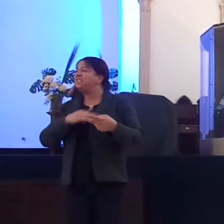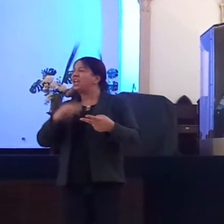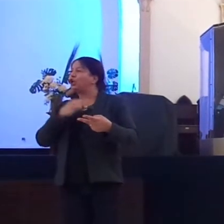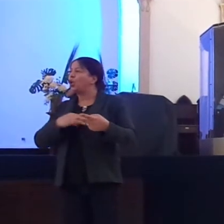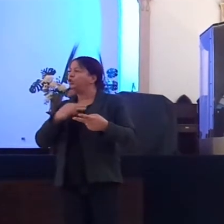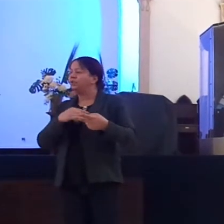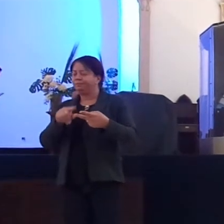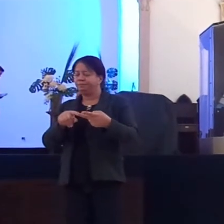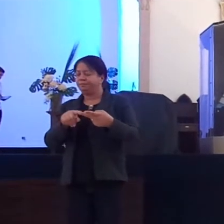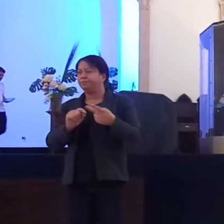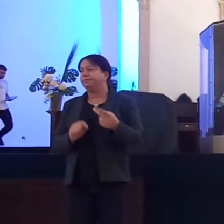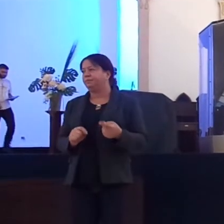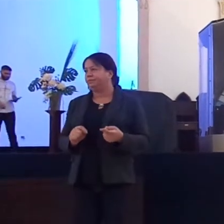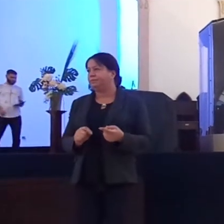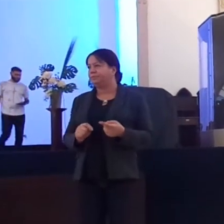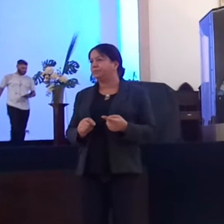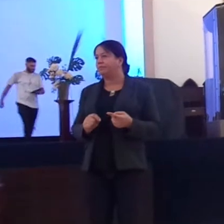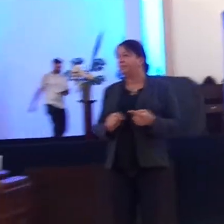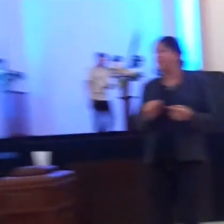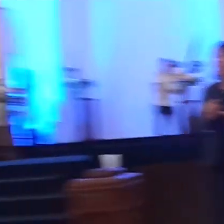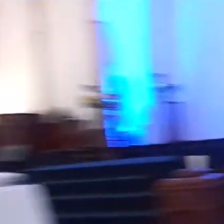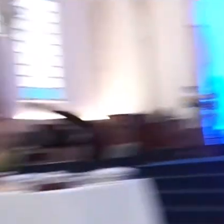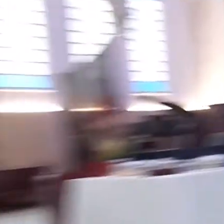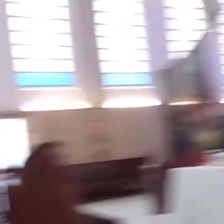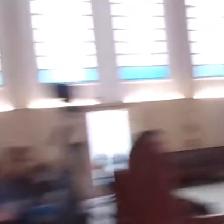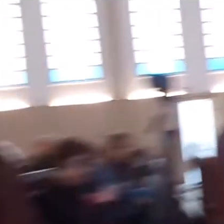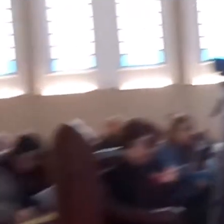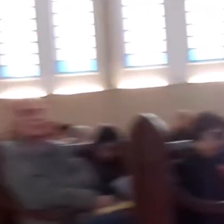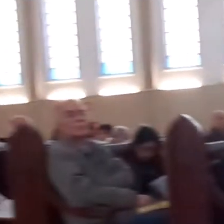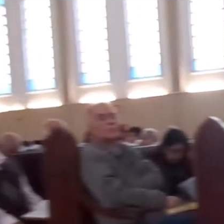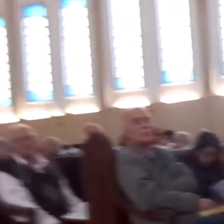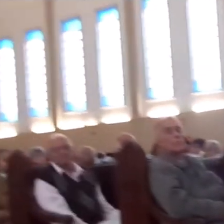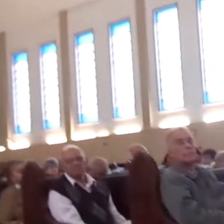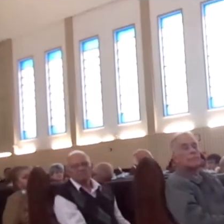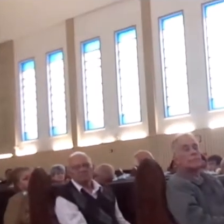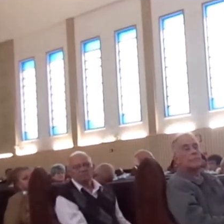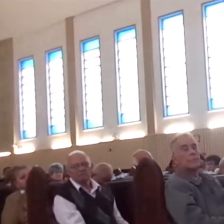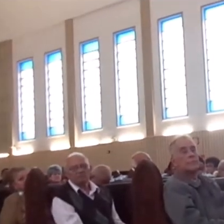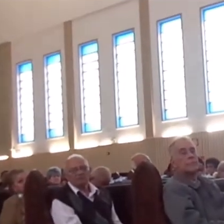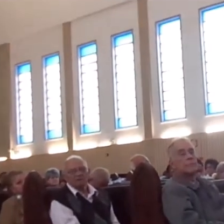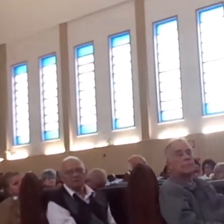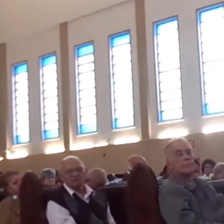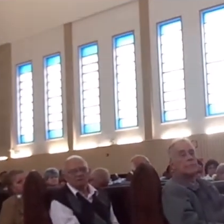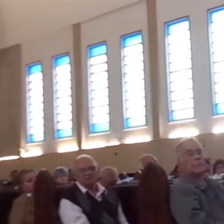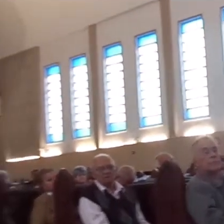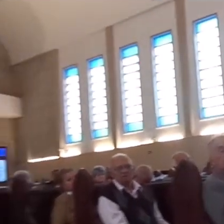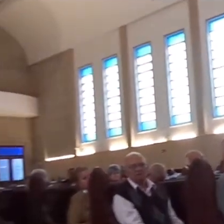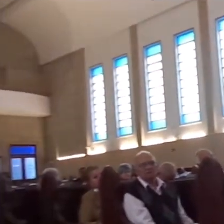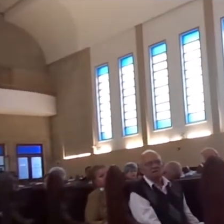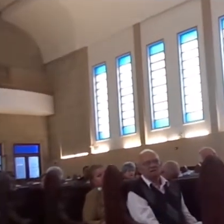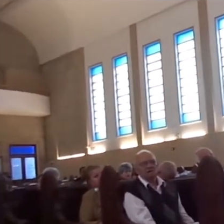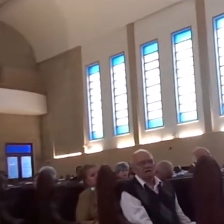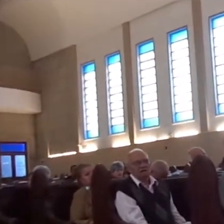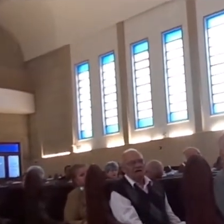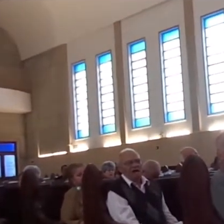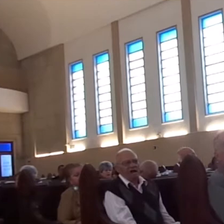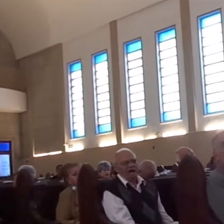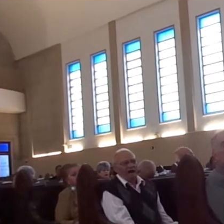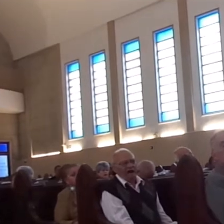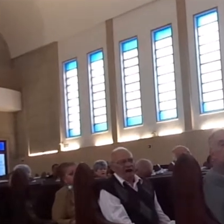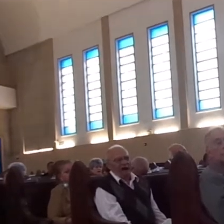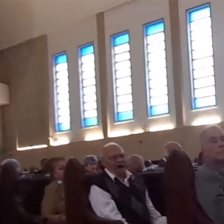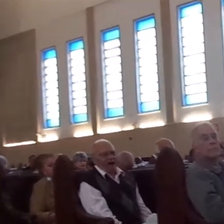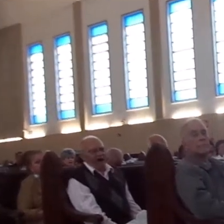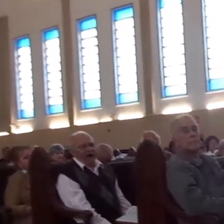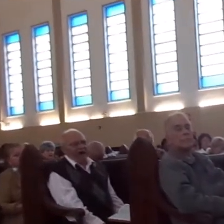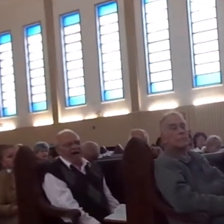misericórdia. Os atos de misericórdia são os que nos levam a ajudar os outros. Então,